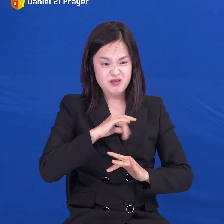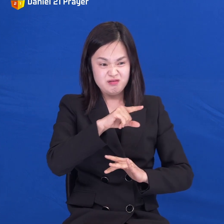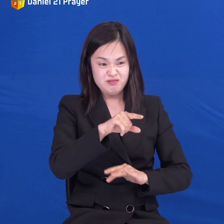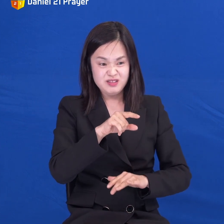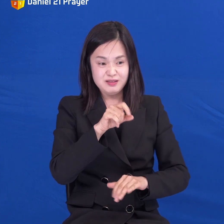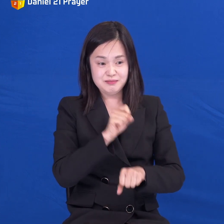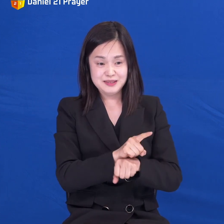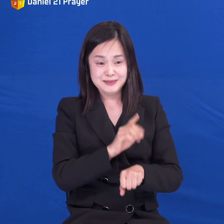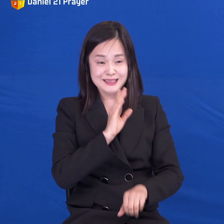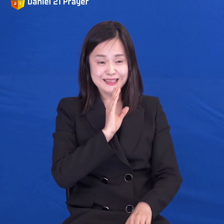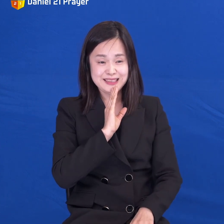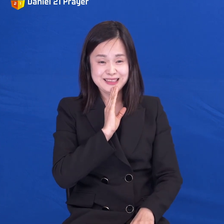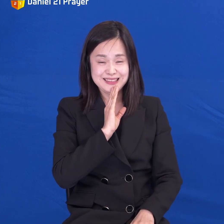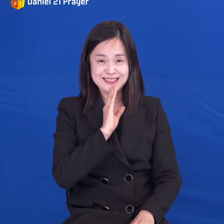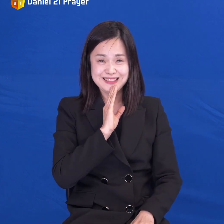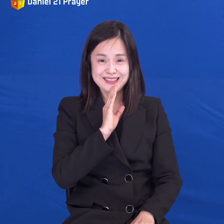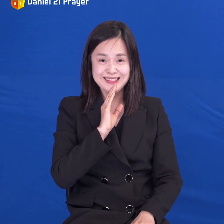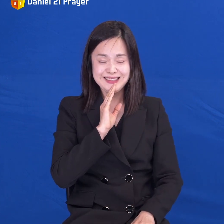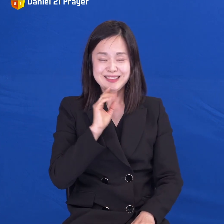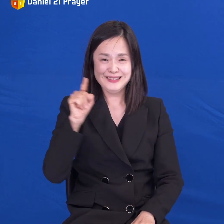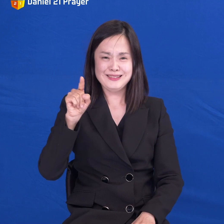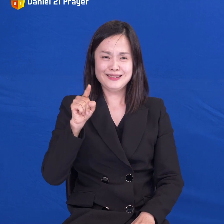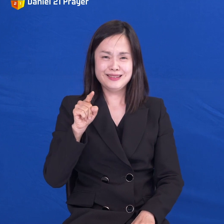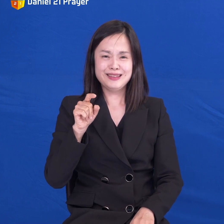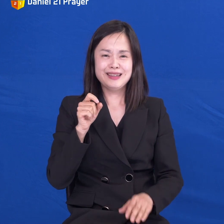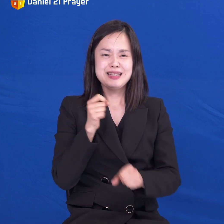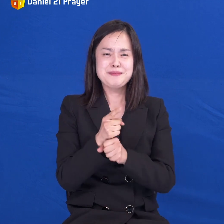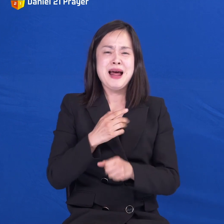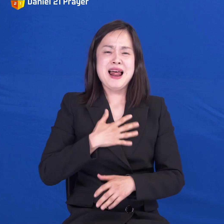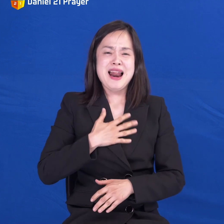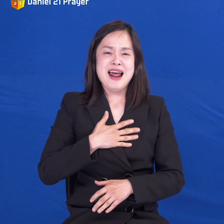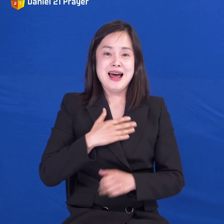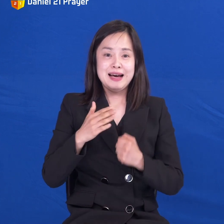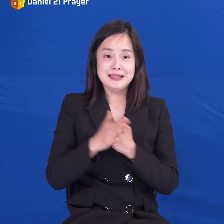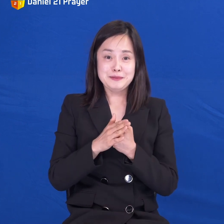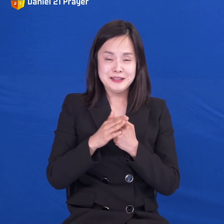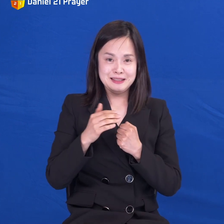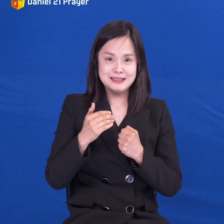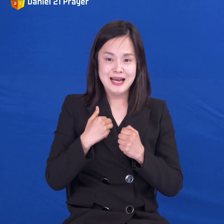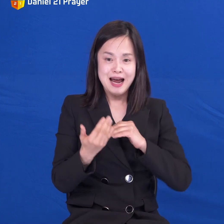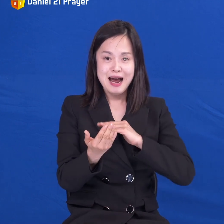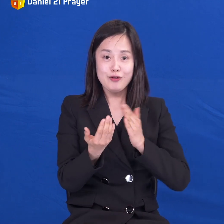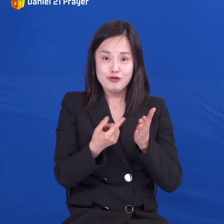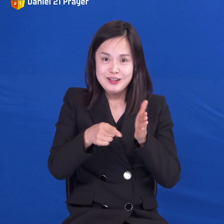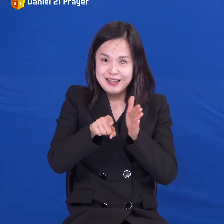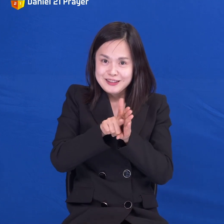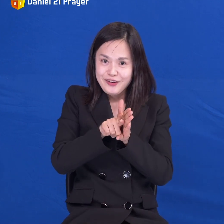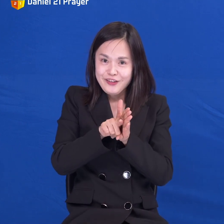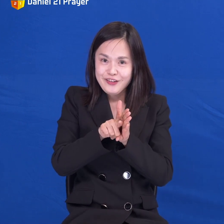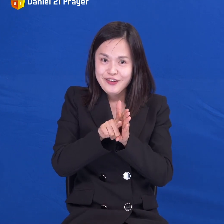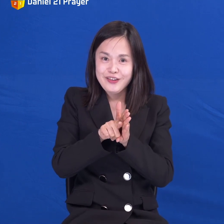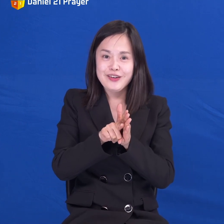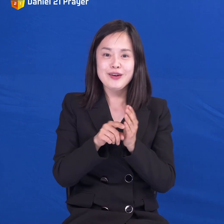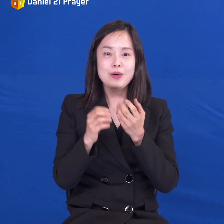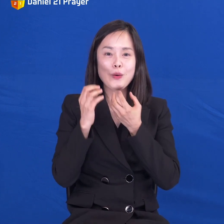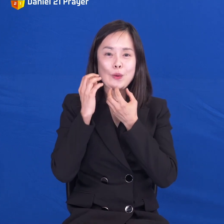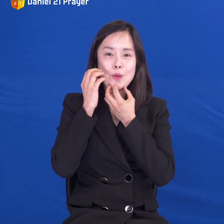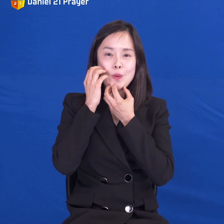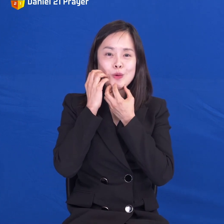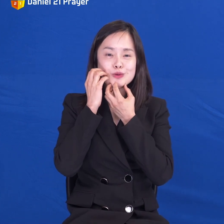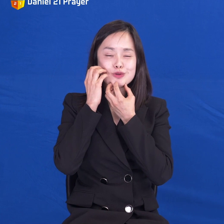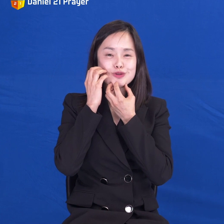가셔서 환영부대를 동원해 놓으신 거예요. 온숭이 떼들이 선교사님